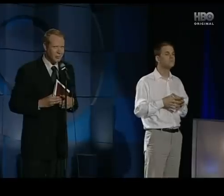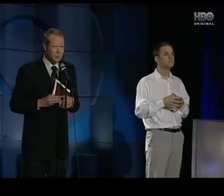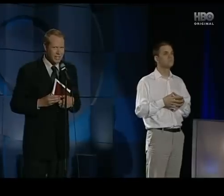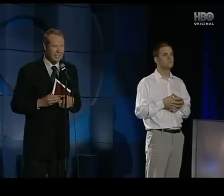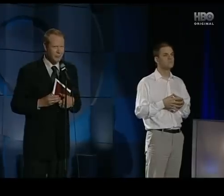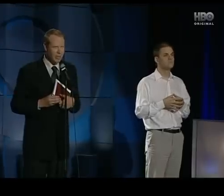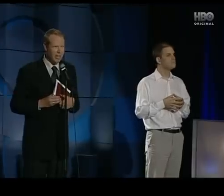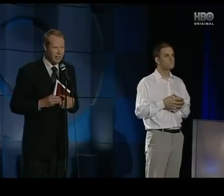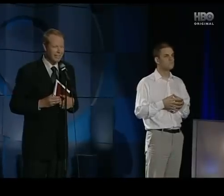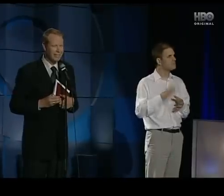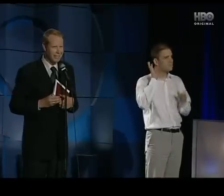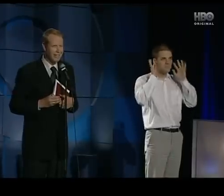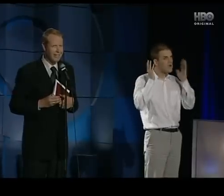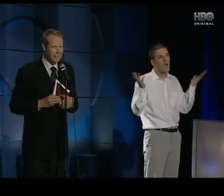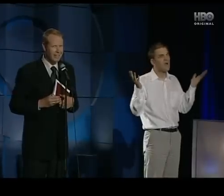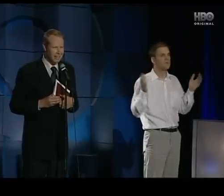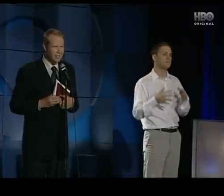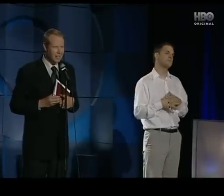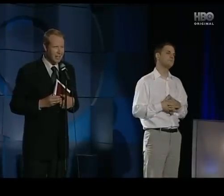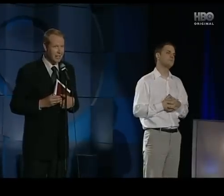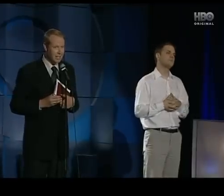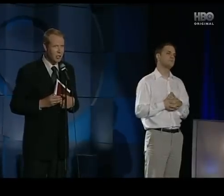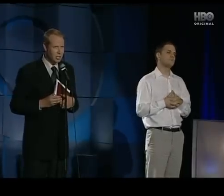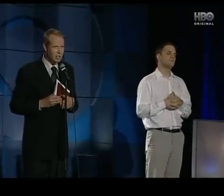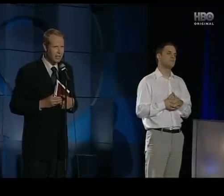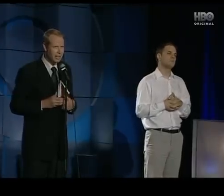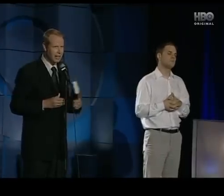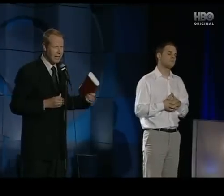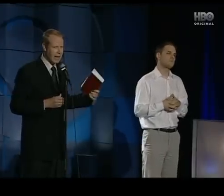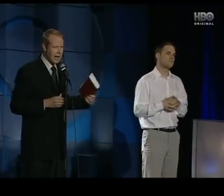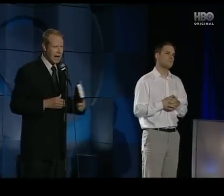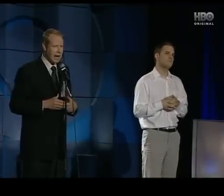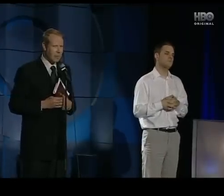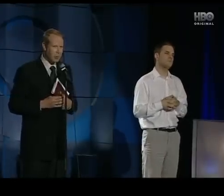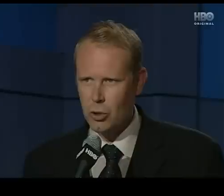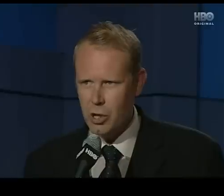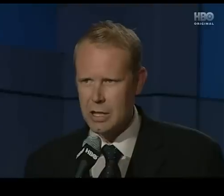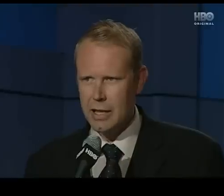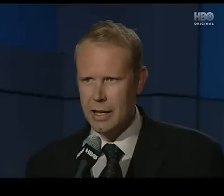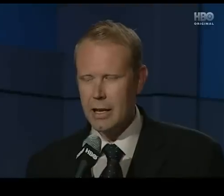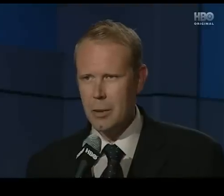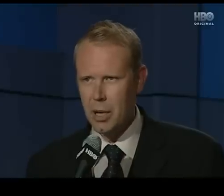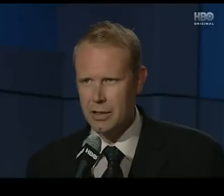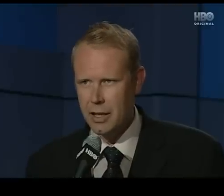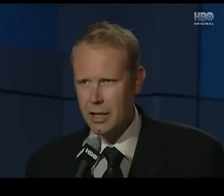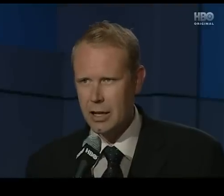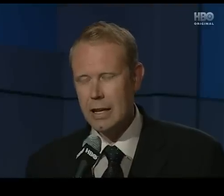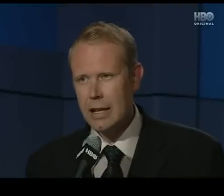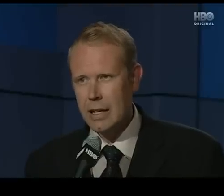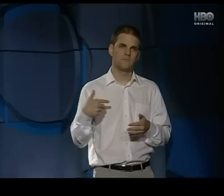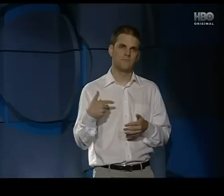Vidíte, nikdo nepřikivuje, takže neslyší. A proto je zde